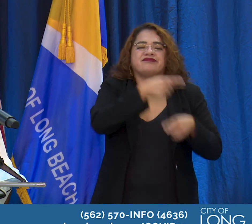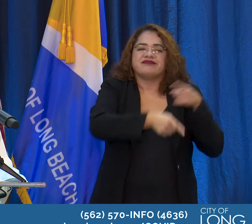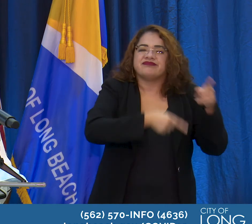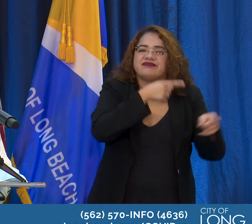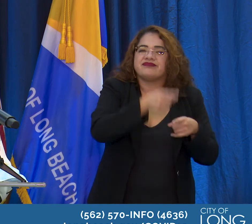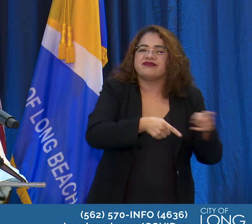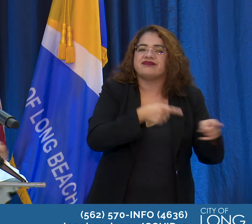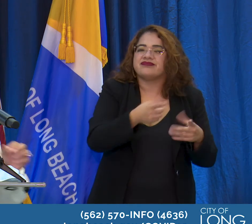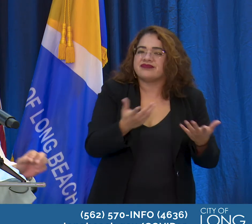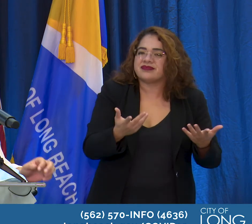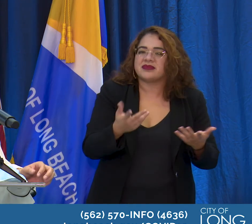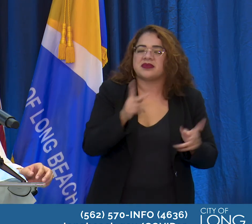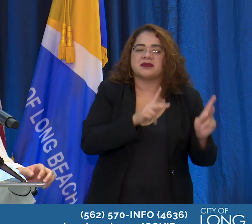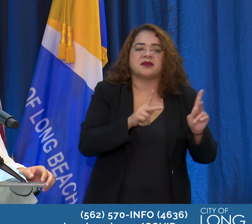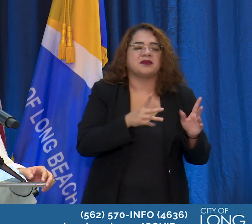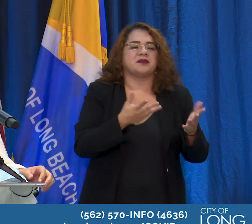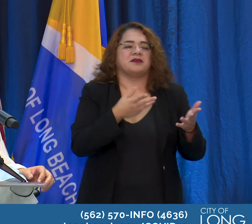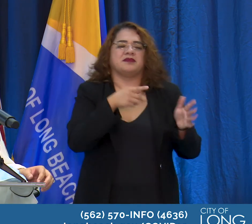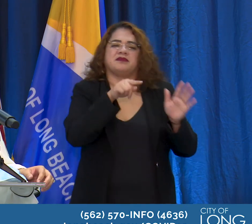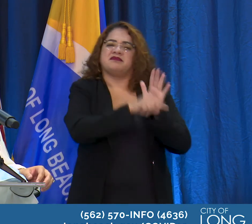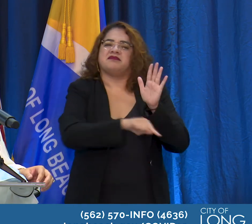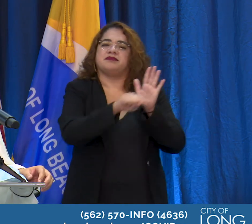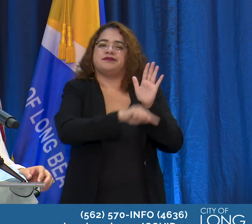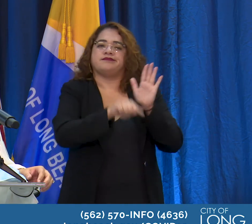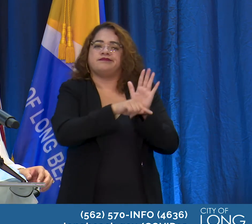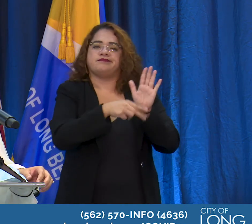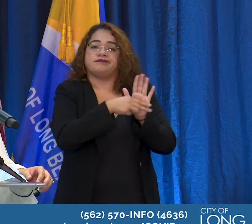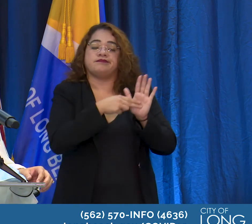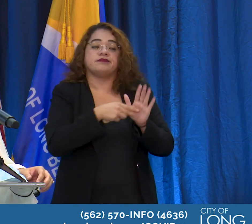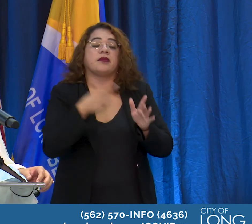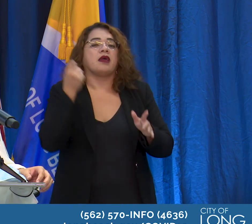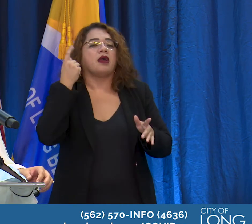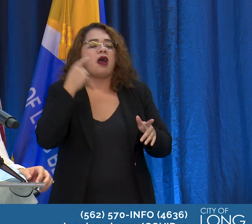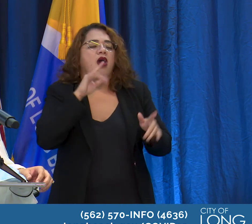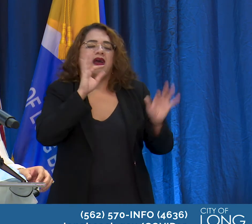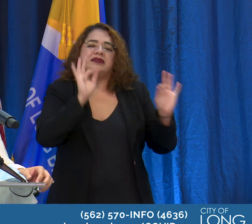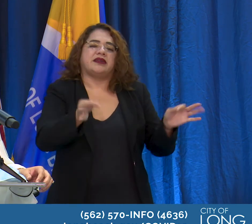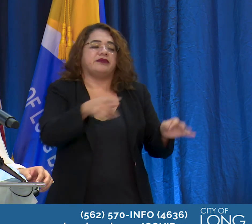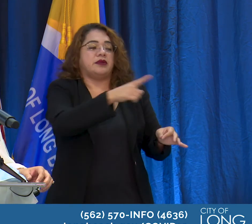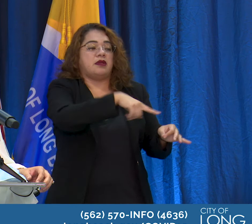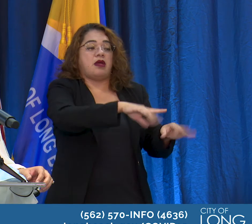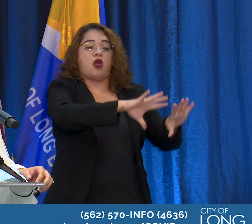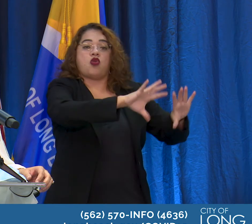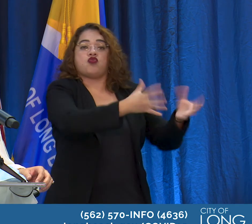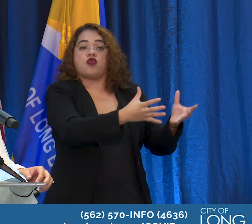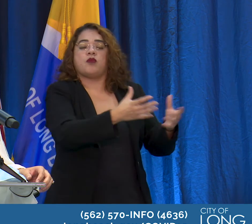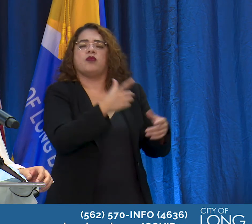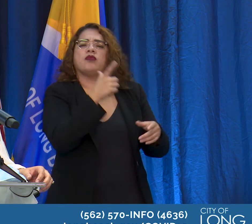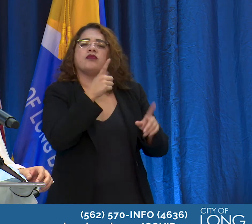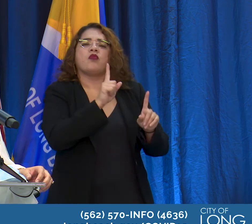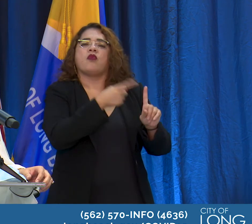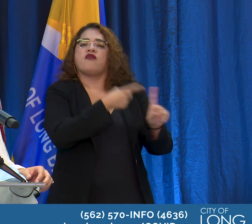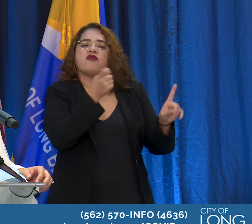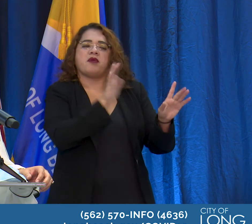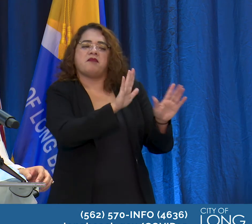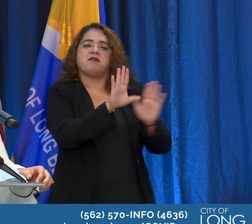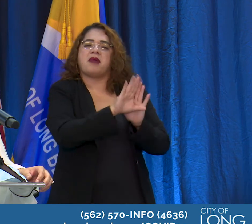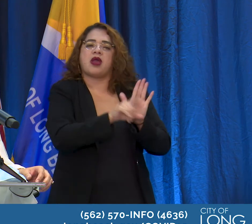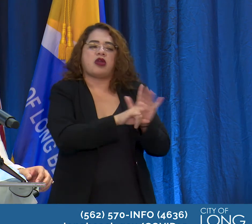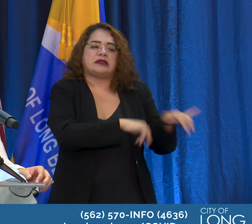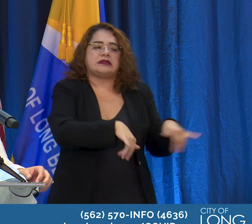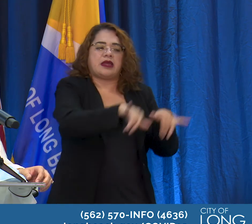enfermedad como COVID-19 con una población, comunidad o nacionalidad, que es algo que ya hemos